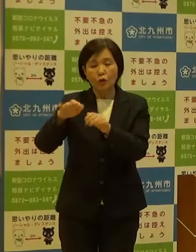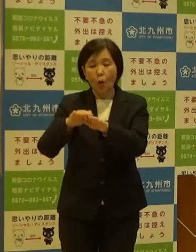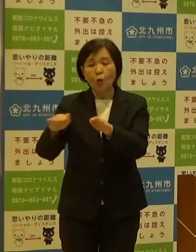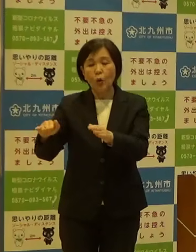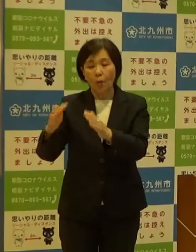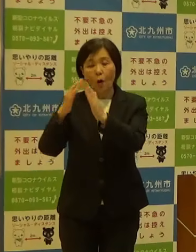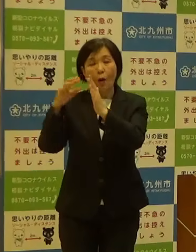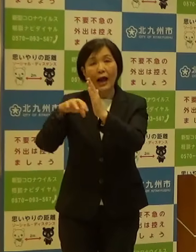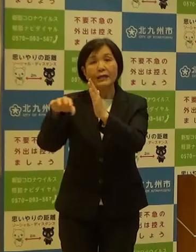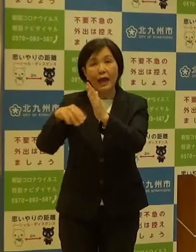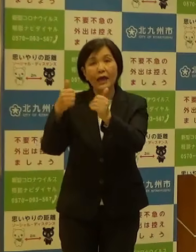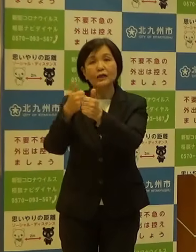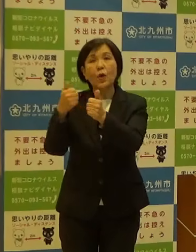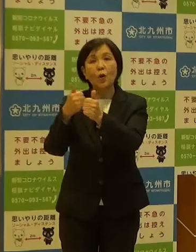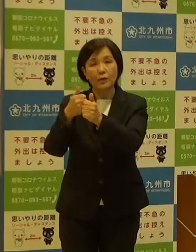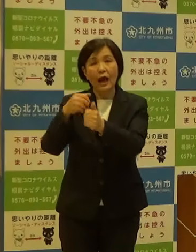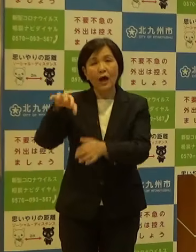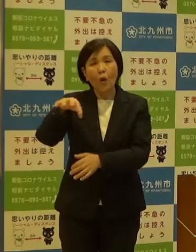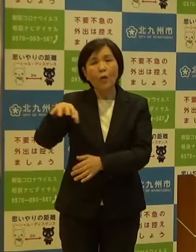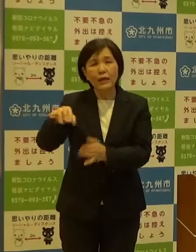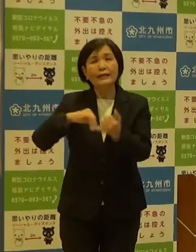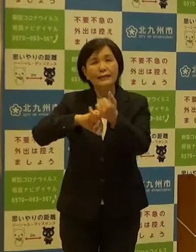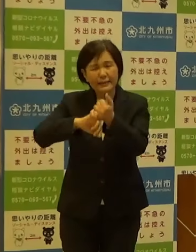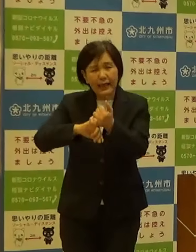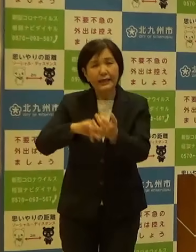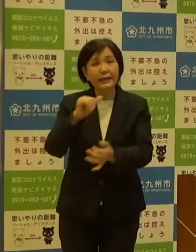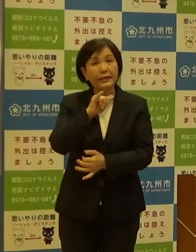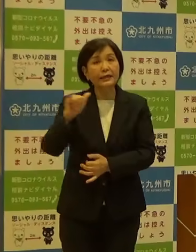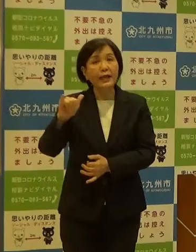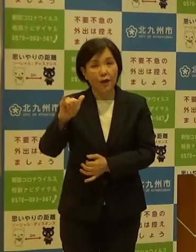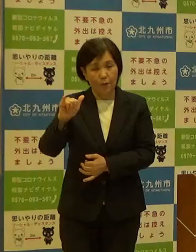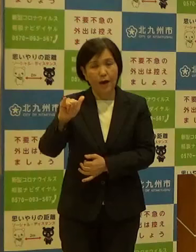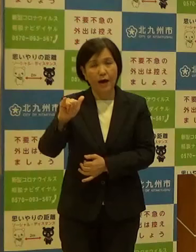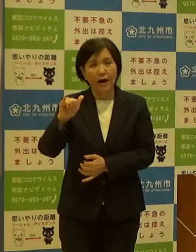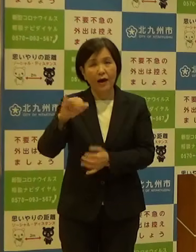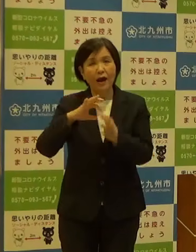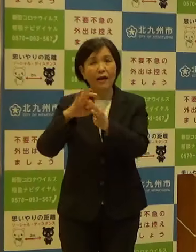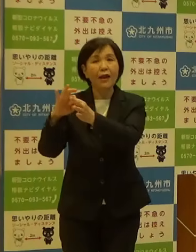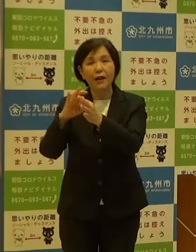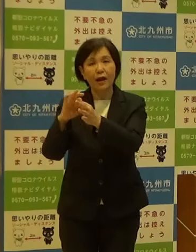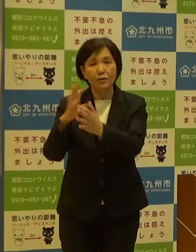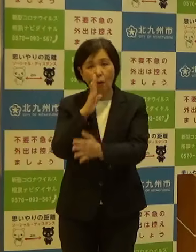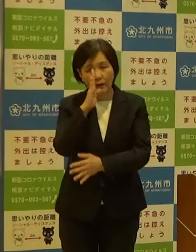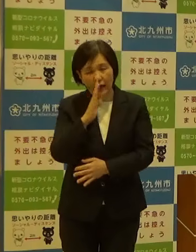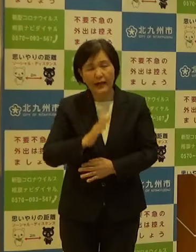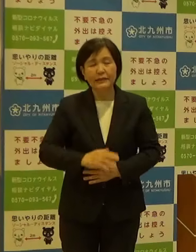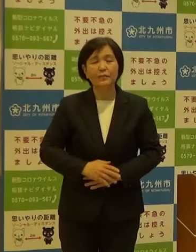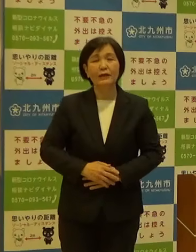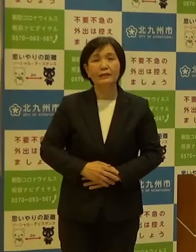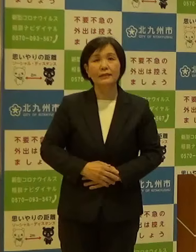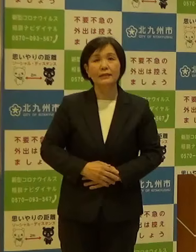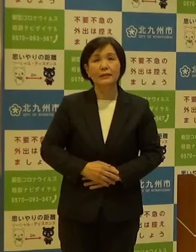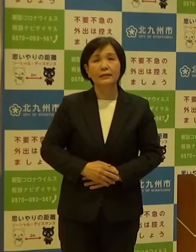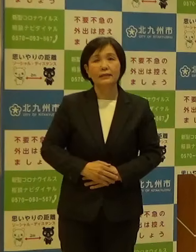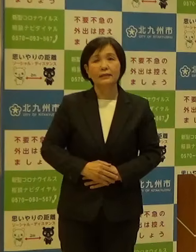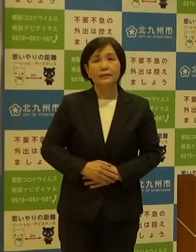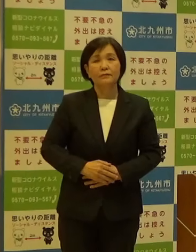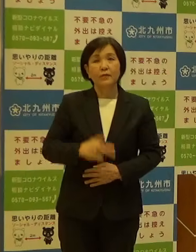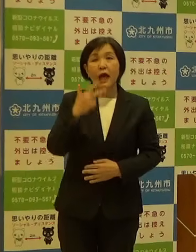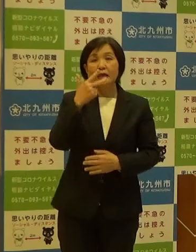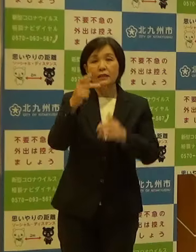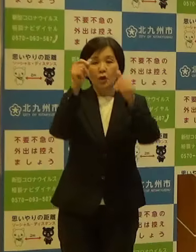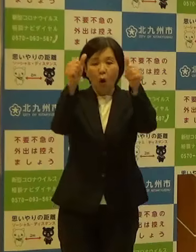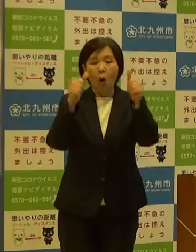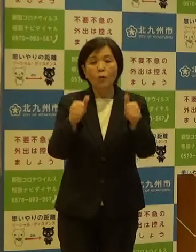庭相談コーナーにぜひお電話をいただきたいのであります。市ホームページのト